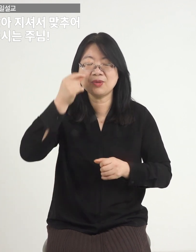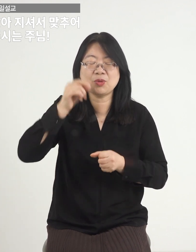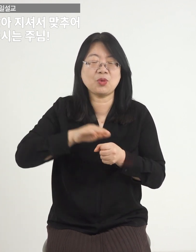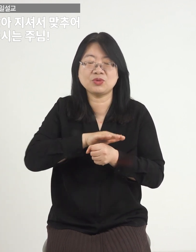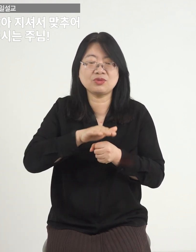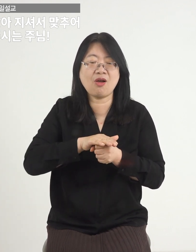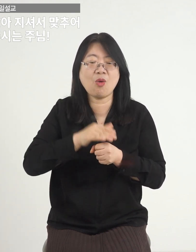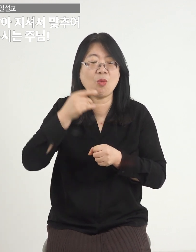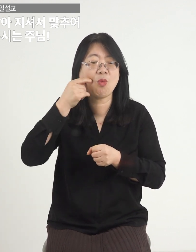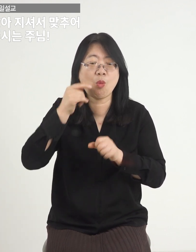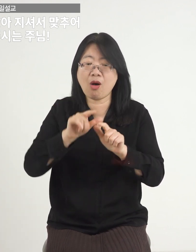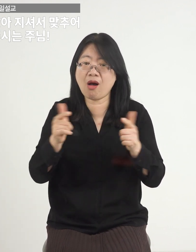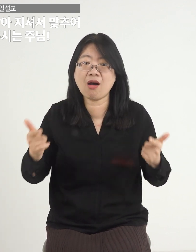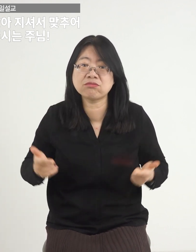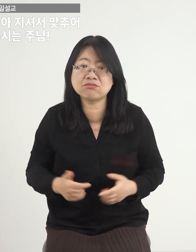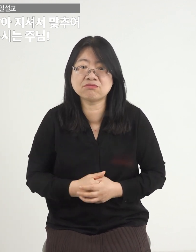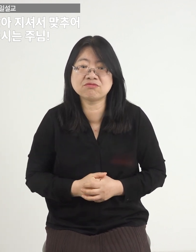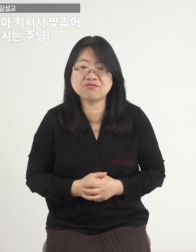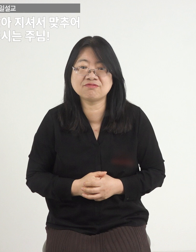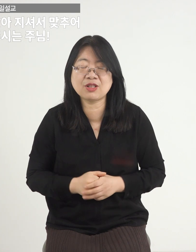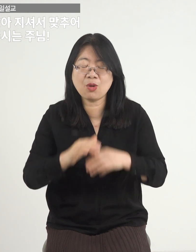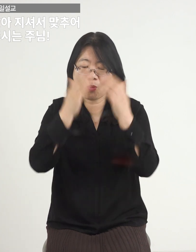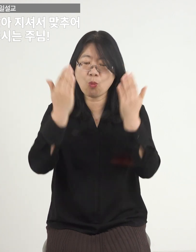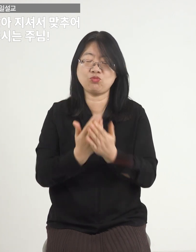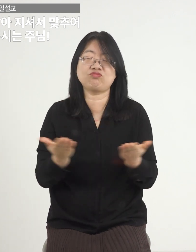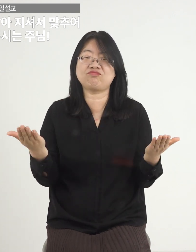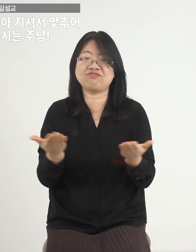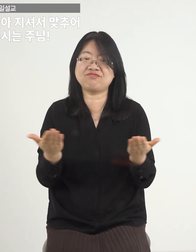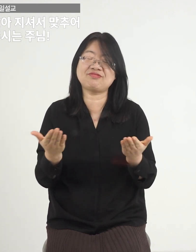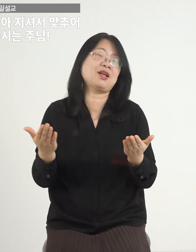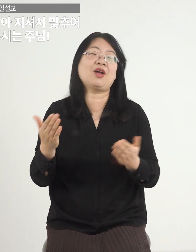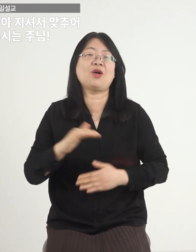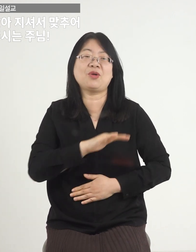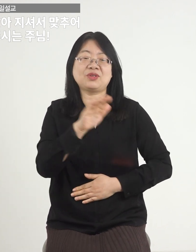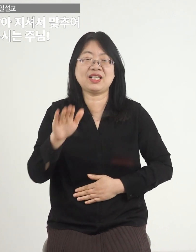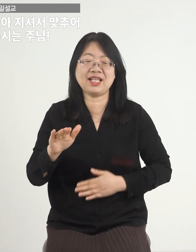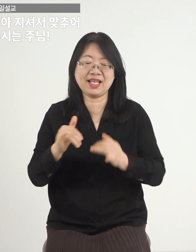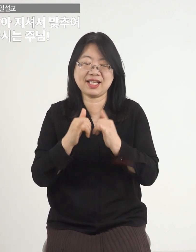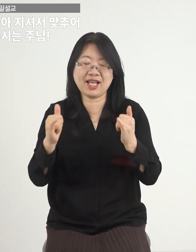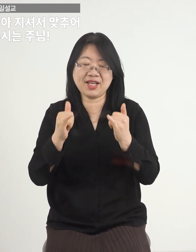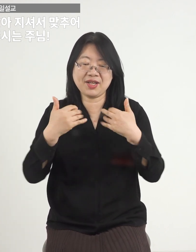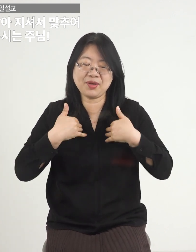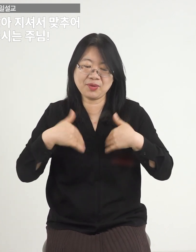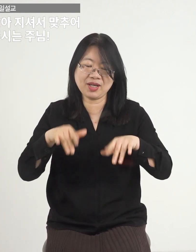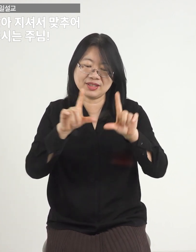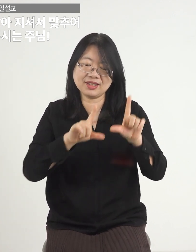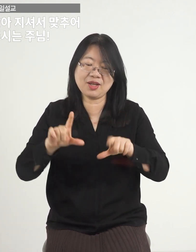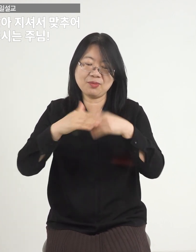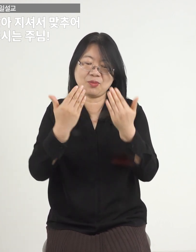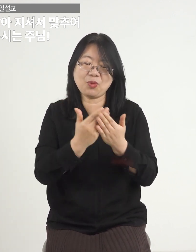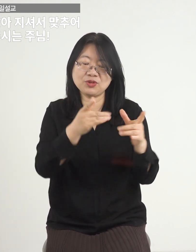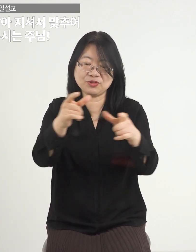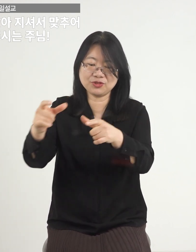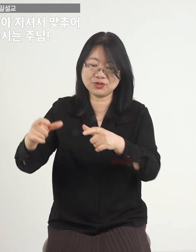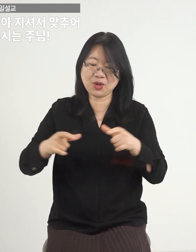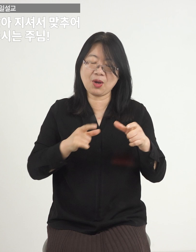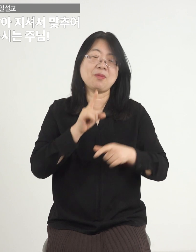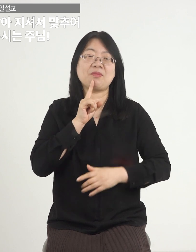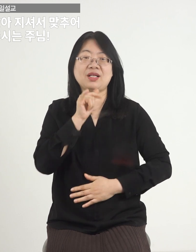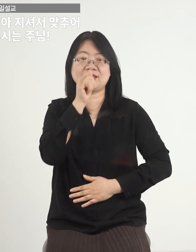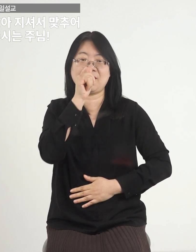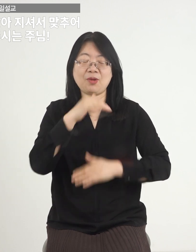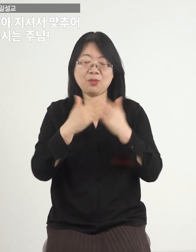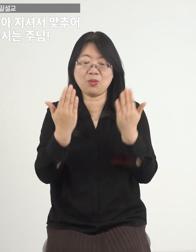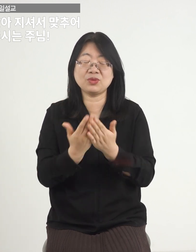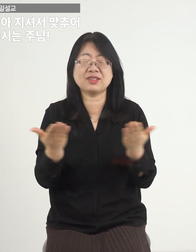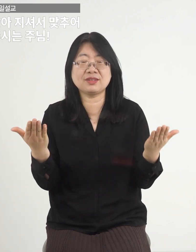동정하지 못하실 리가 아니요. 모든 일에, 우리 인간의 연약한 삶의 모든 영역을 얘기하는 겁니다.